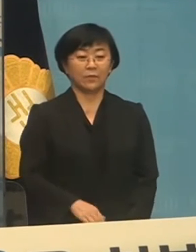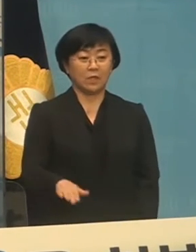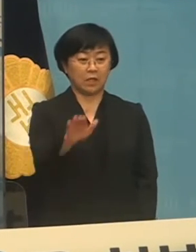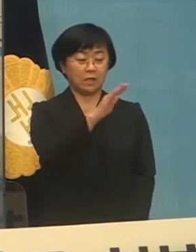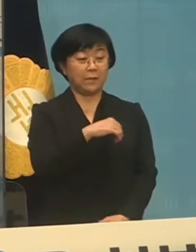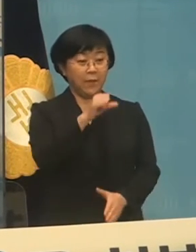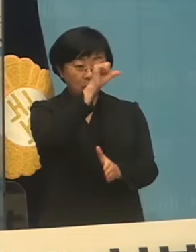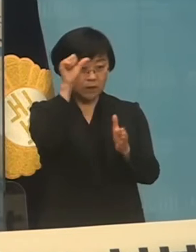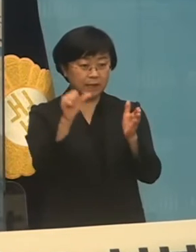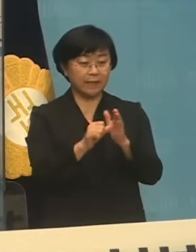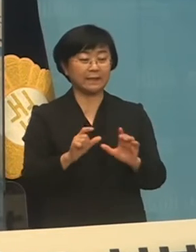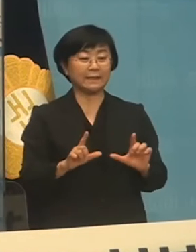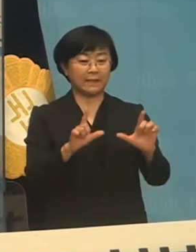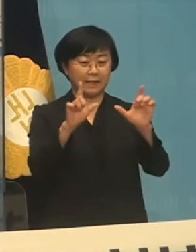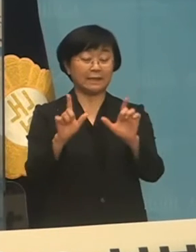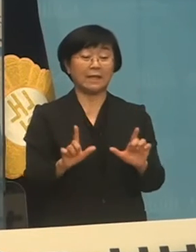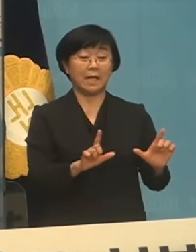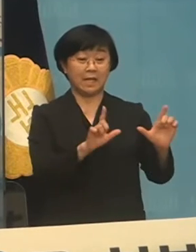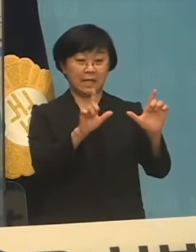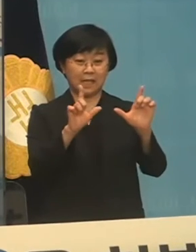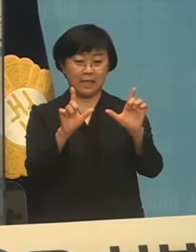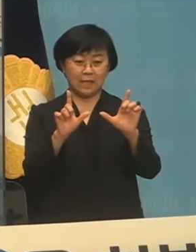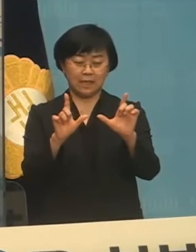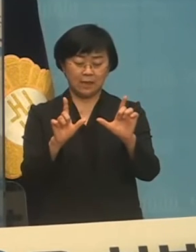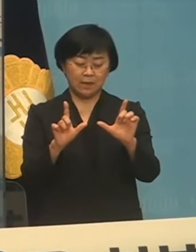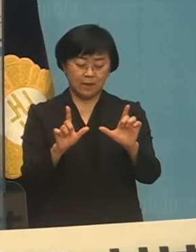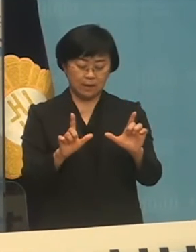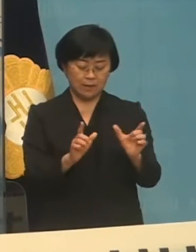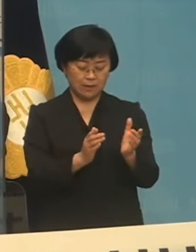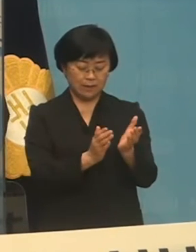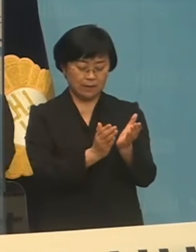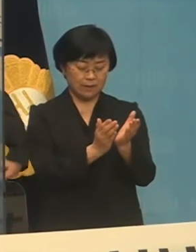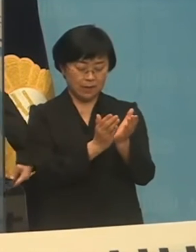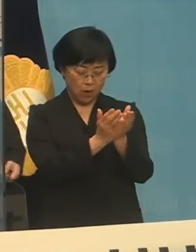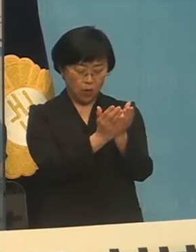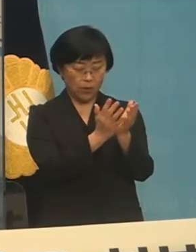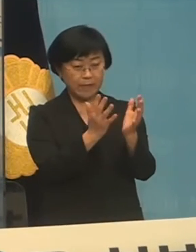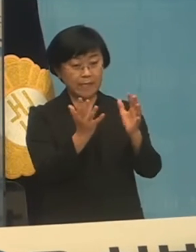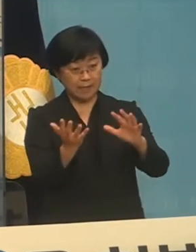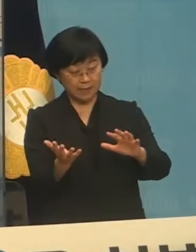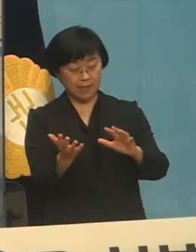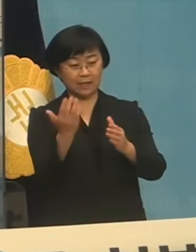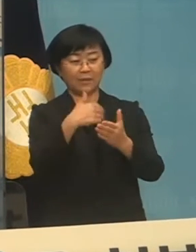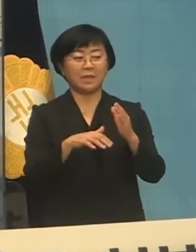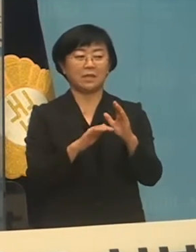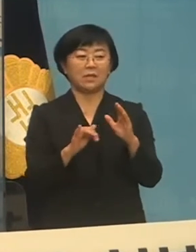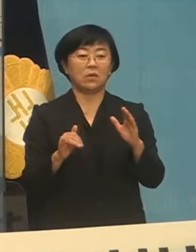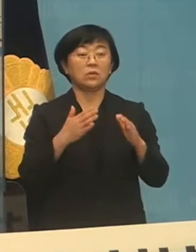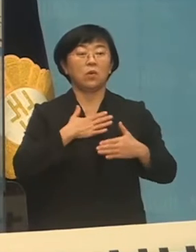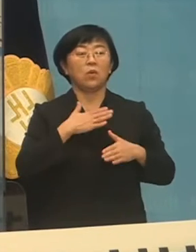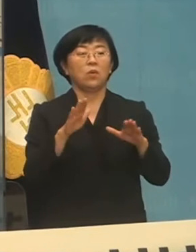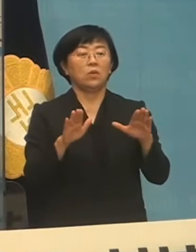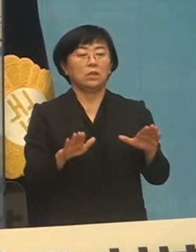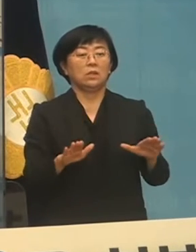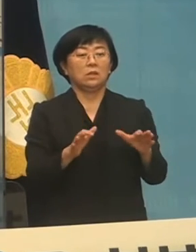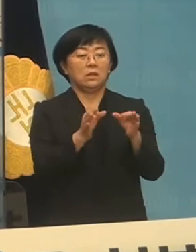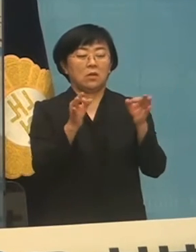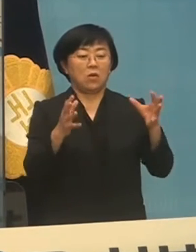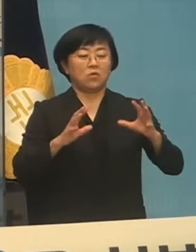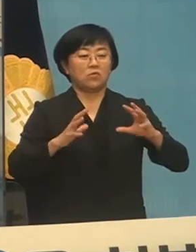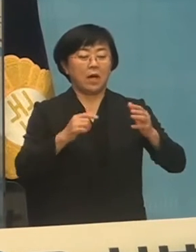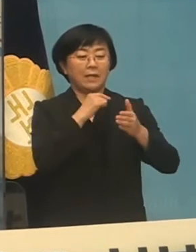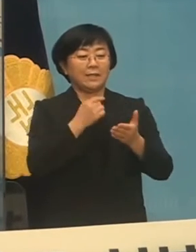저희는 평생 그날을 살아가야 할 세월호 희생자 가족입니다. 저는 오늘 그동안